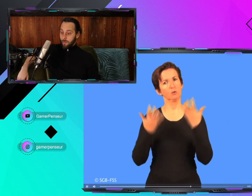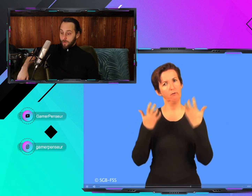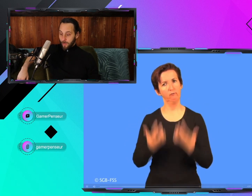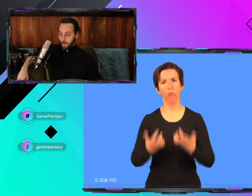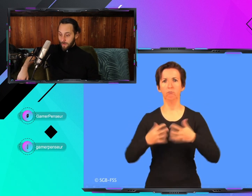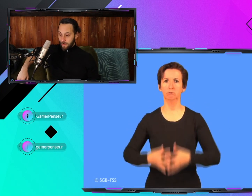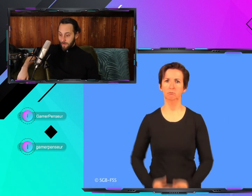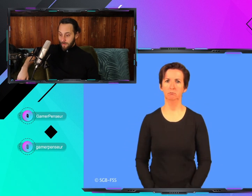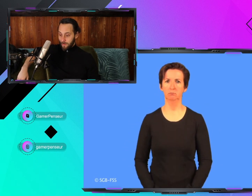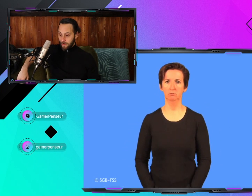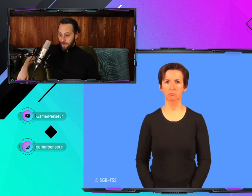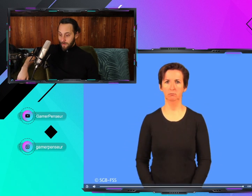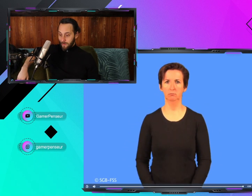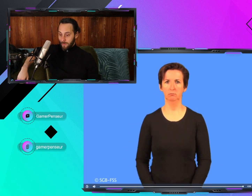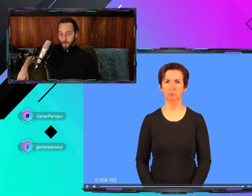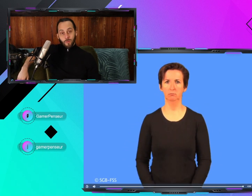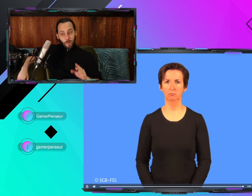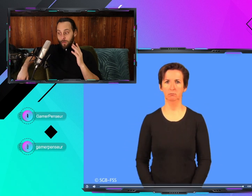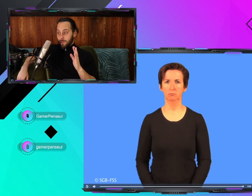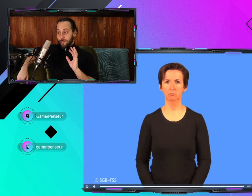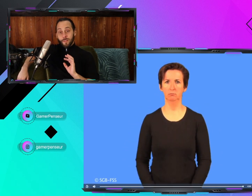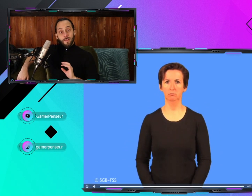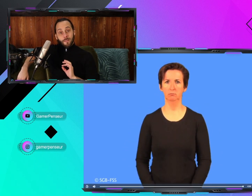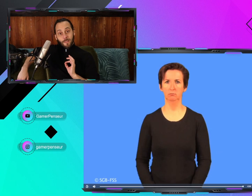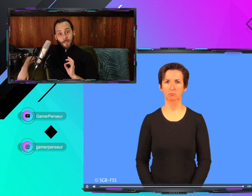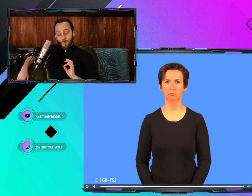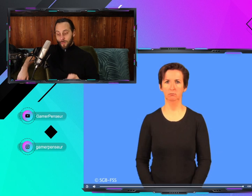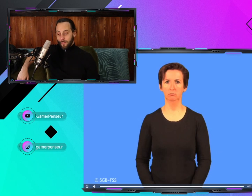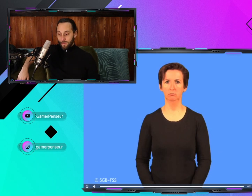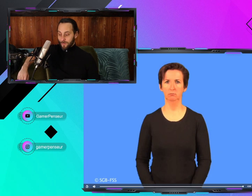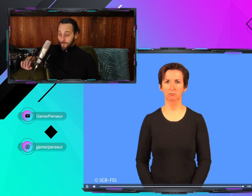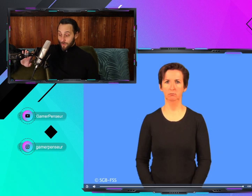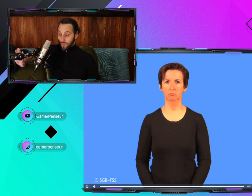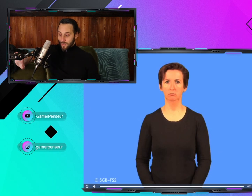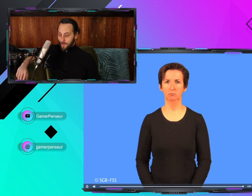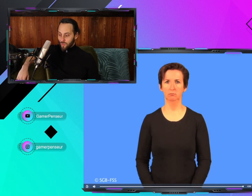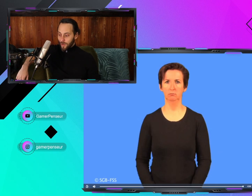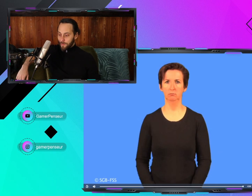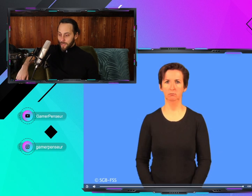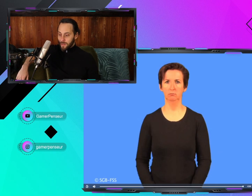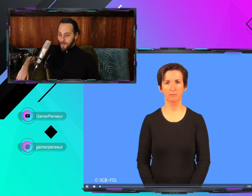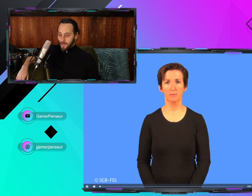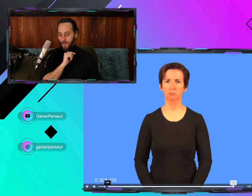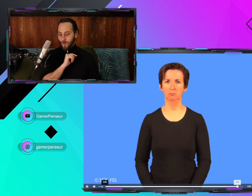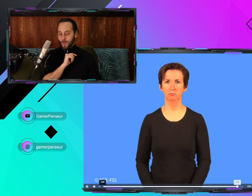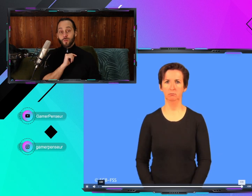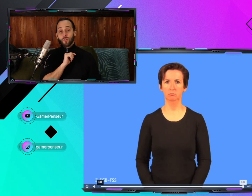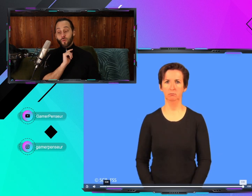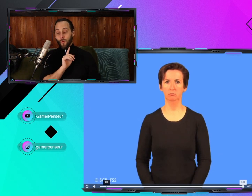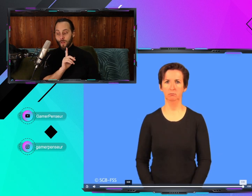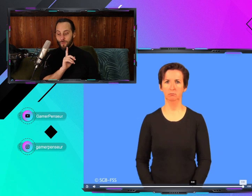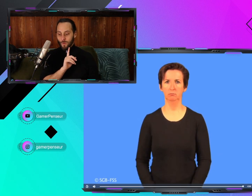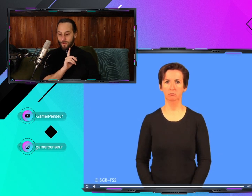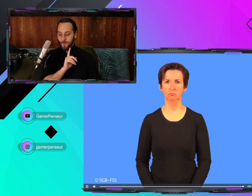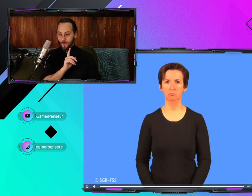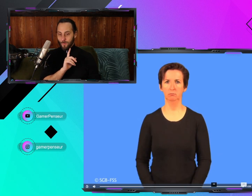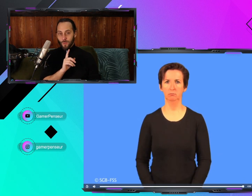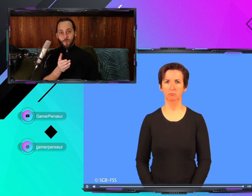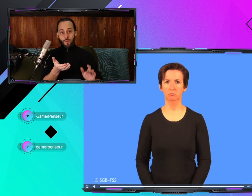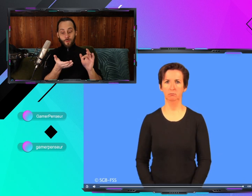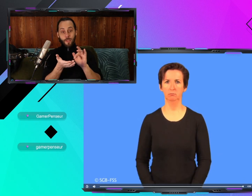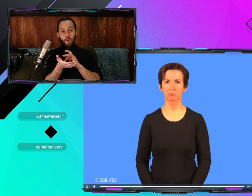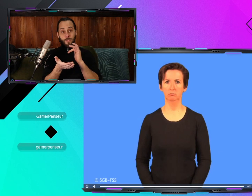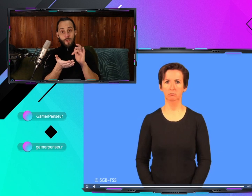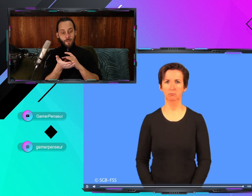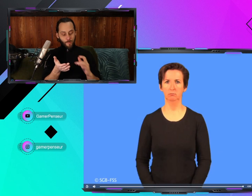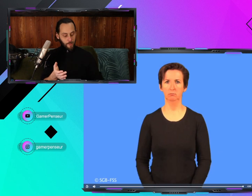Oh, ok. Ok, alors, c'est exactement ce que t'as fait, sauf que je connaissais pas du tout iPad. Ok, donc je comprends la nuance. Moi, ce que